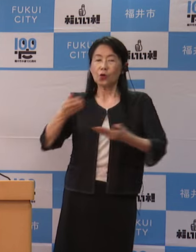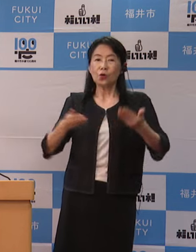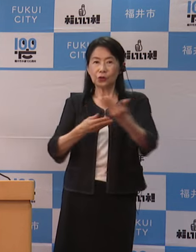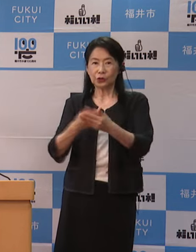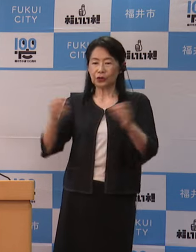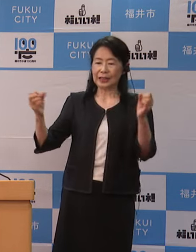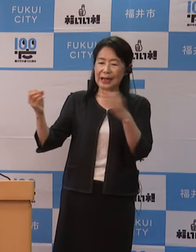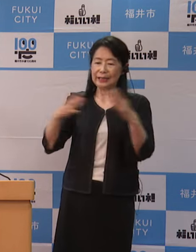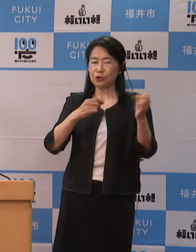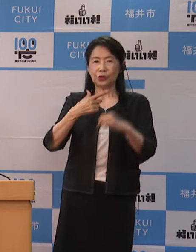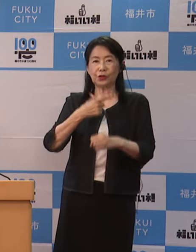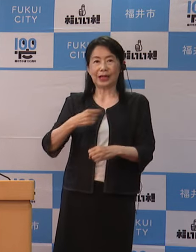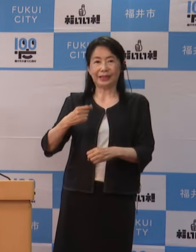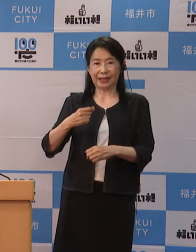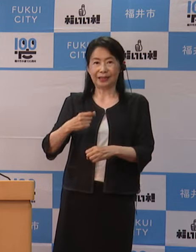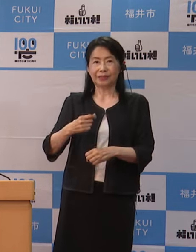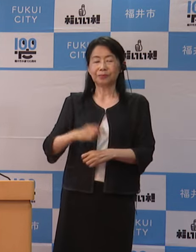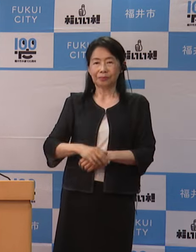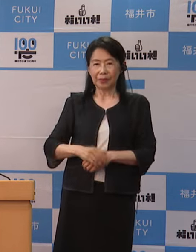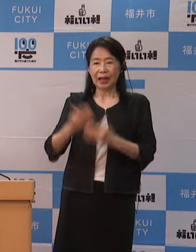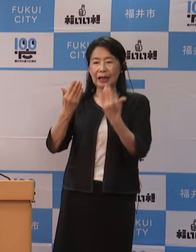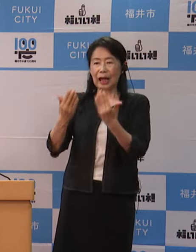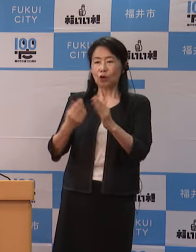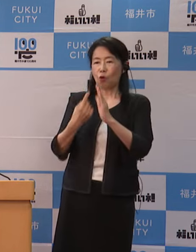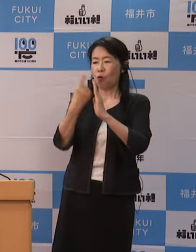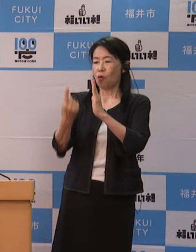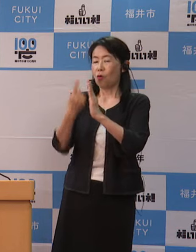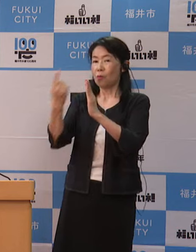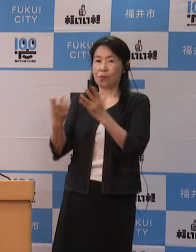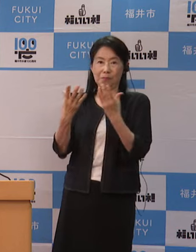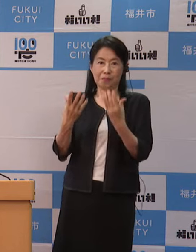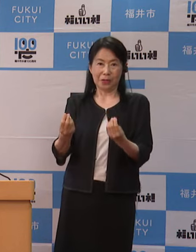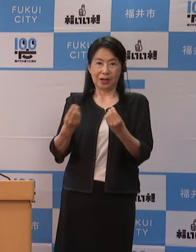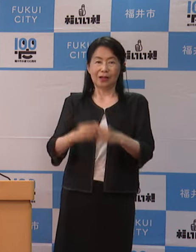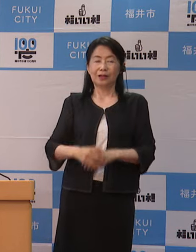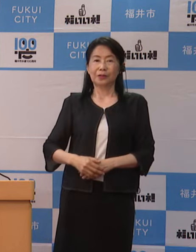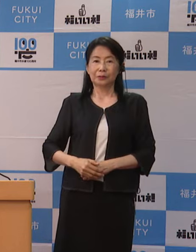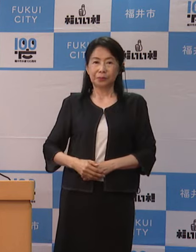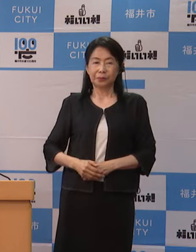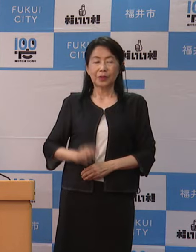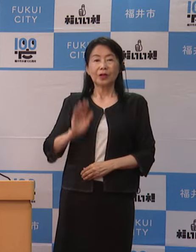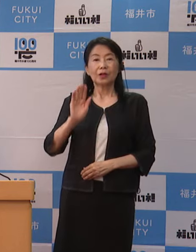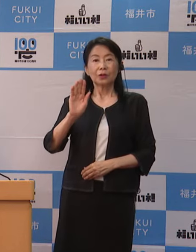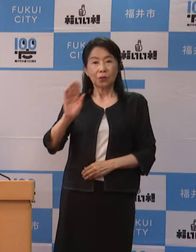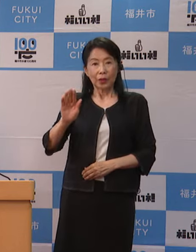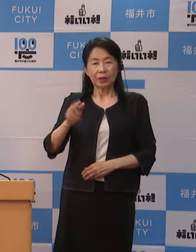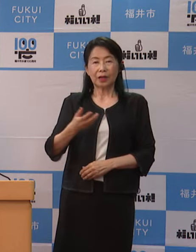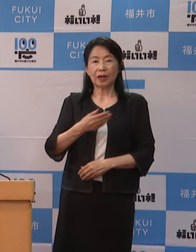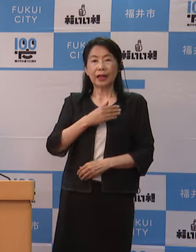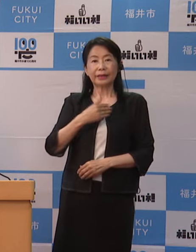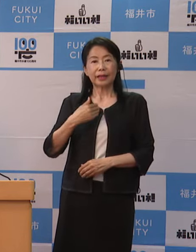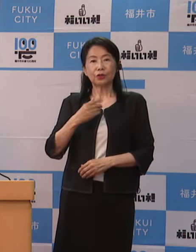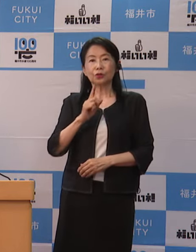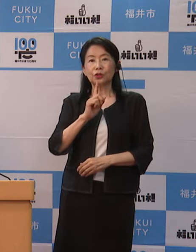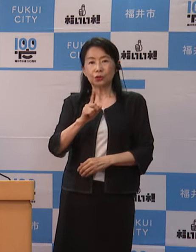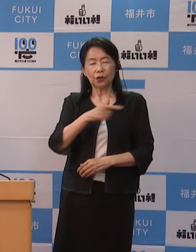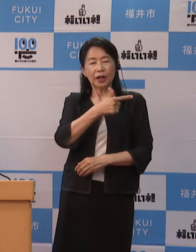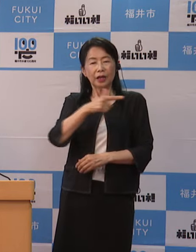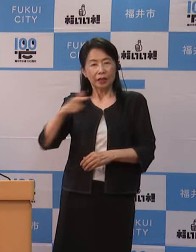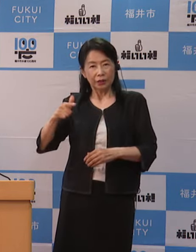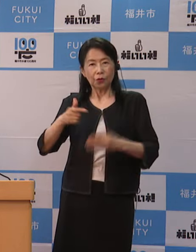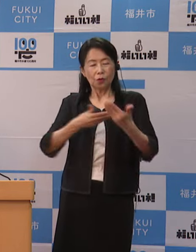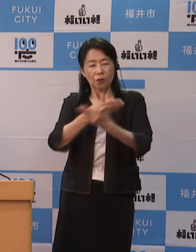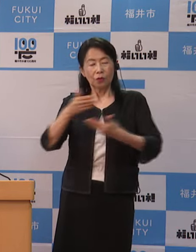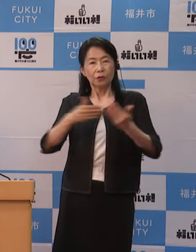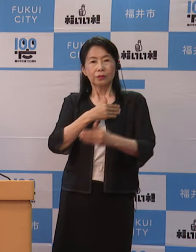うということで、学校訪問もいくつかしましたし、その後はこれからの可能性としてはいろいろあるだろうなという